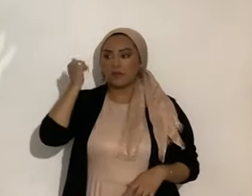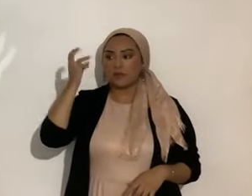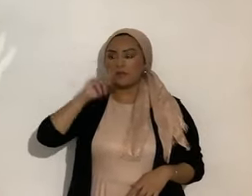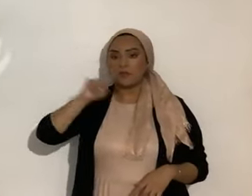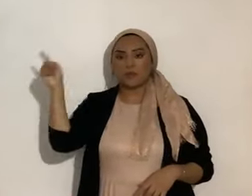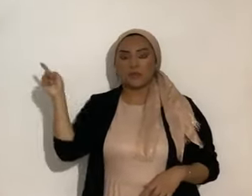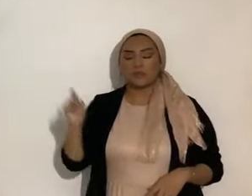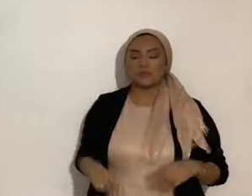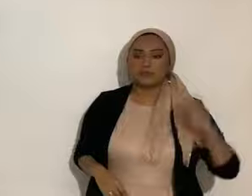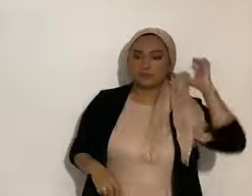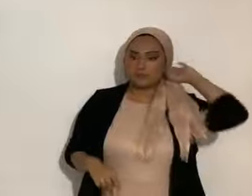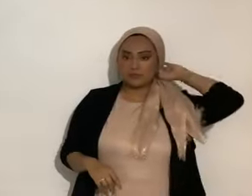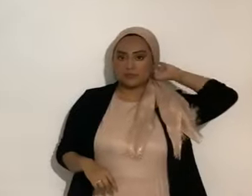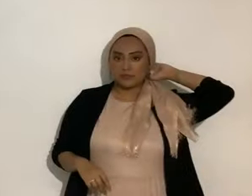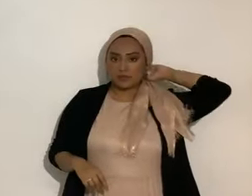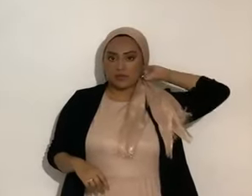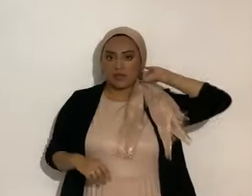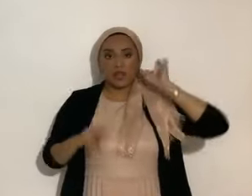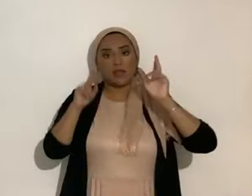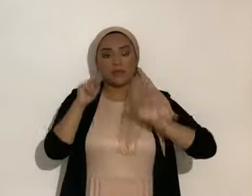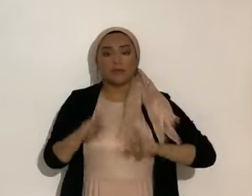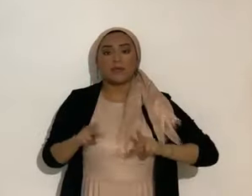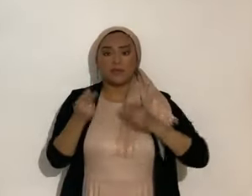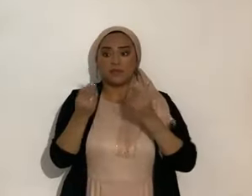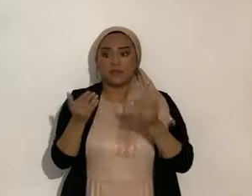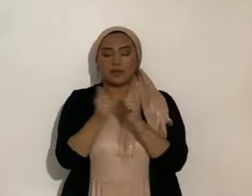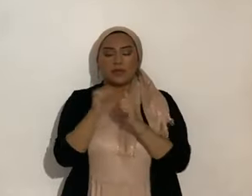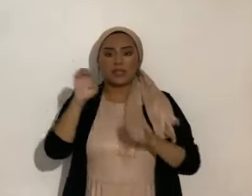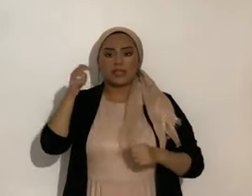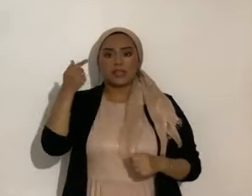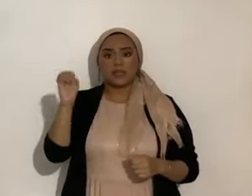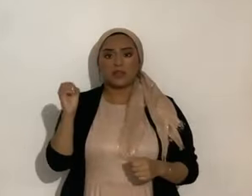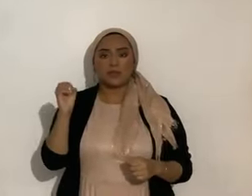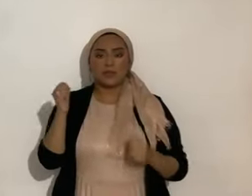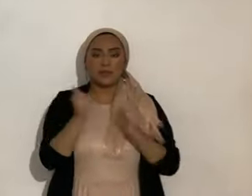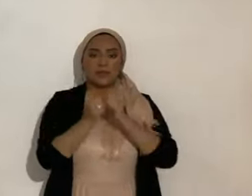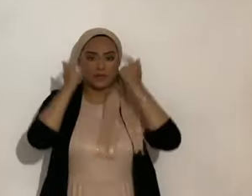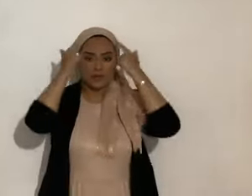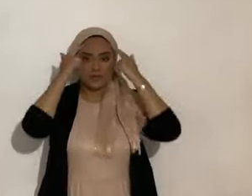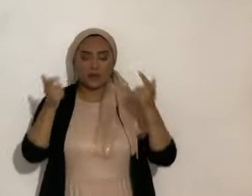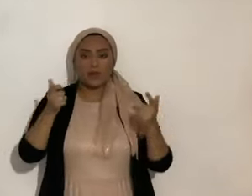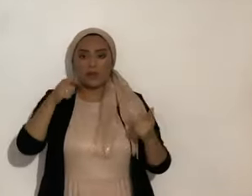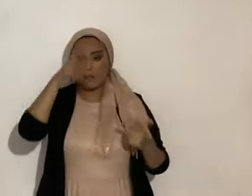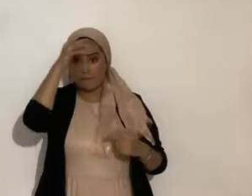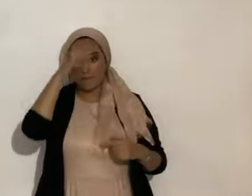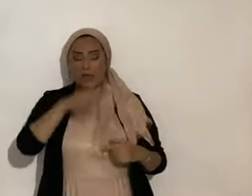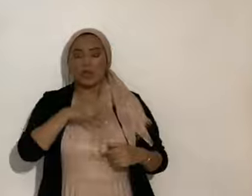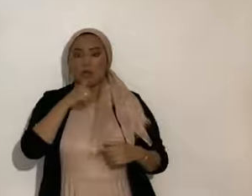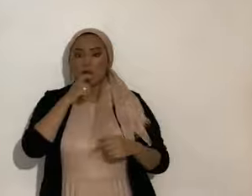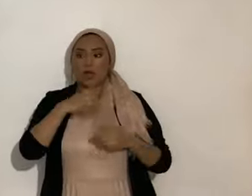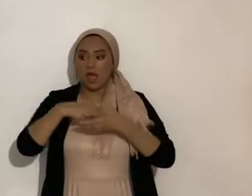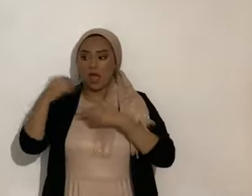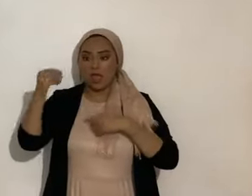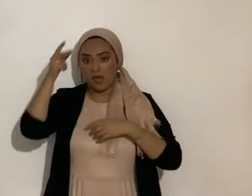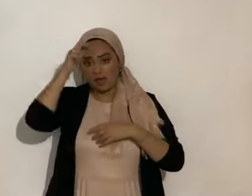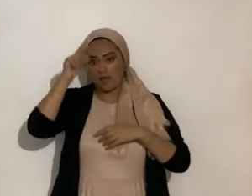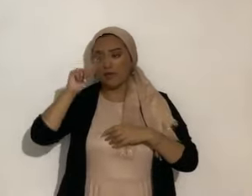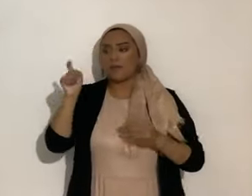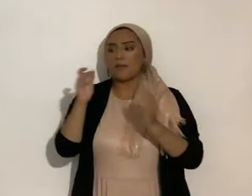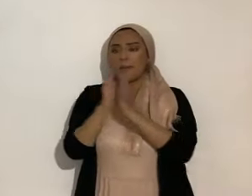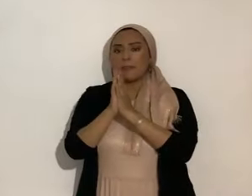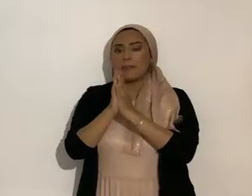decirlo. Eso es lo que hace una persona con ego, con orgullo, ¿sí? Y el hombre de quien habían salido los demonios le rogaba